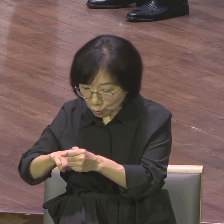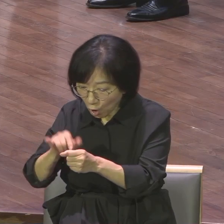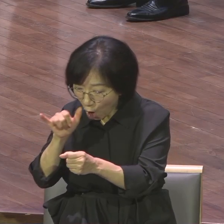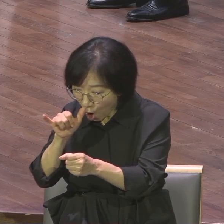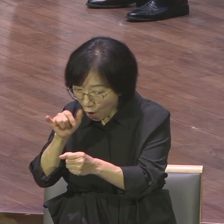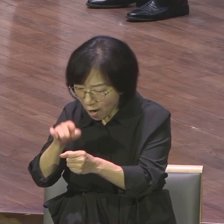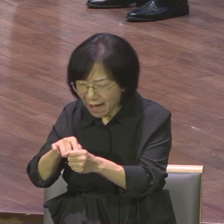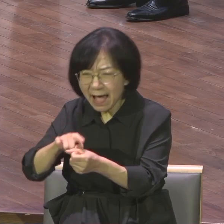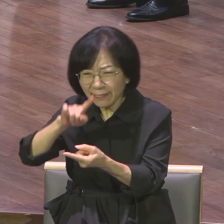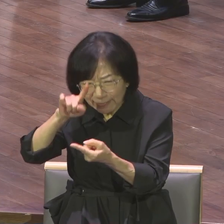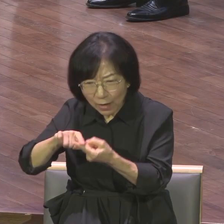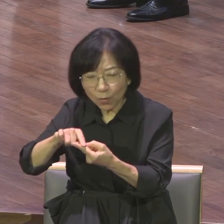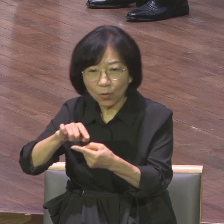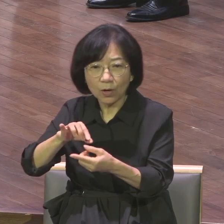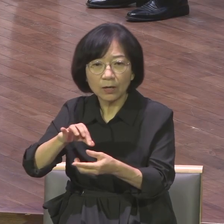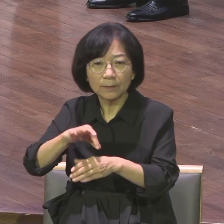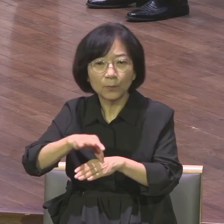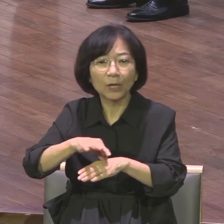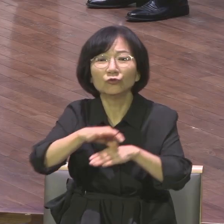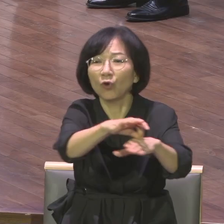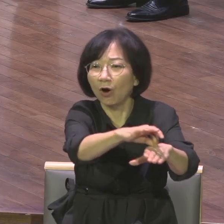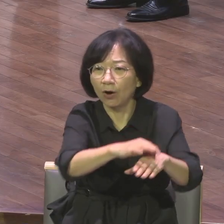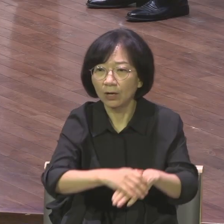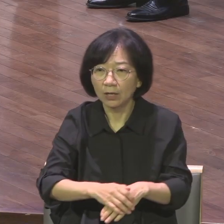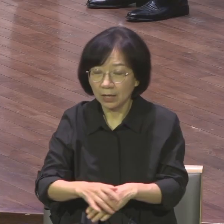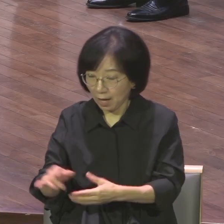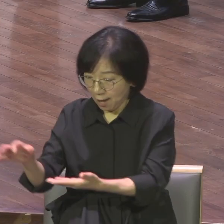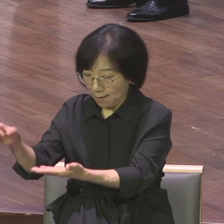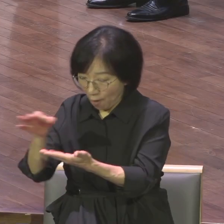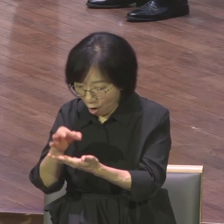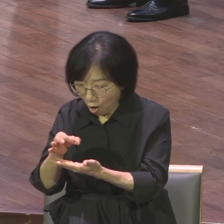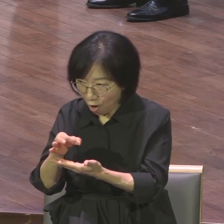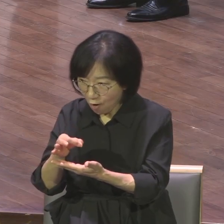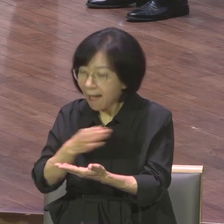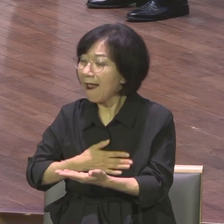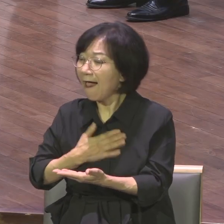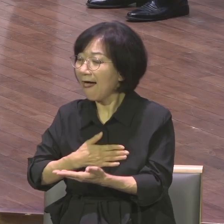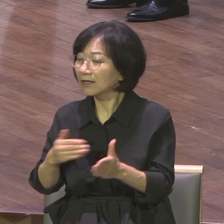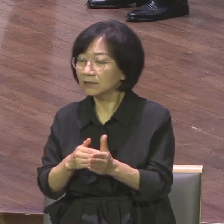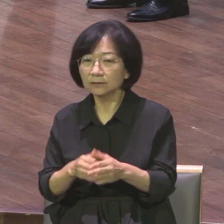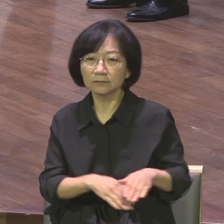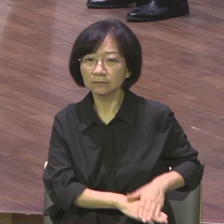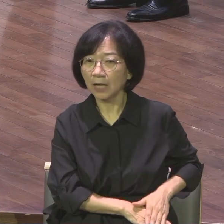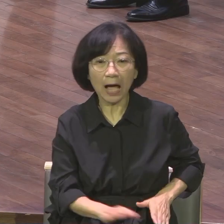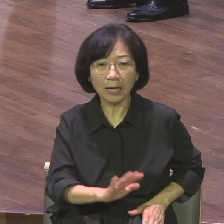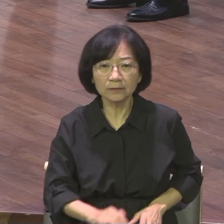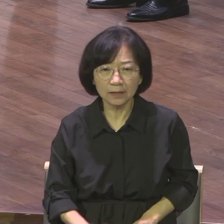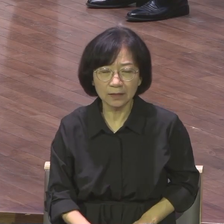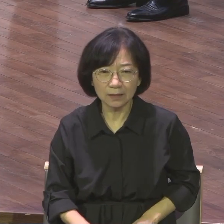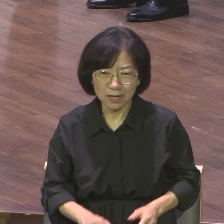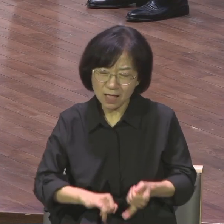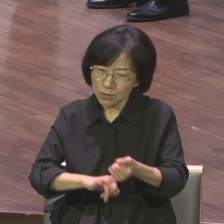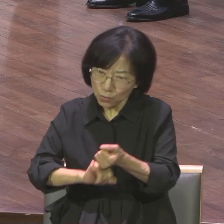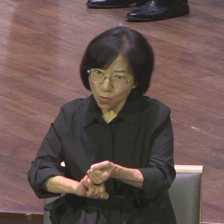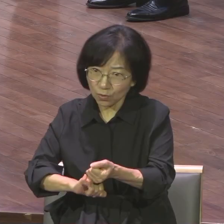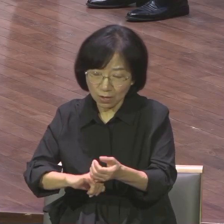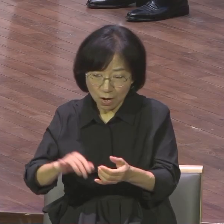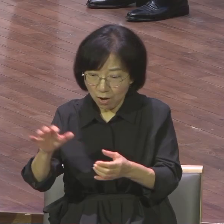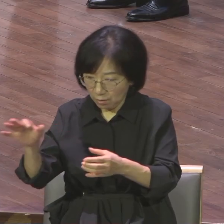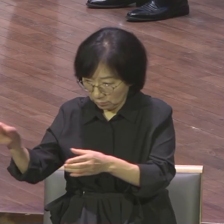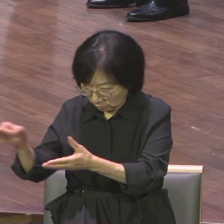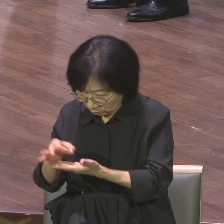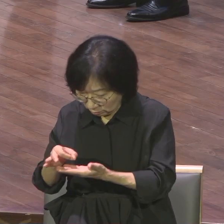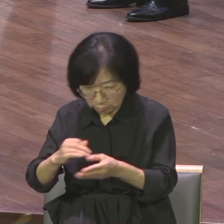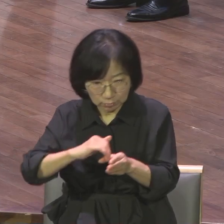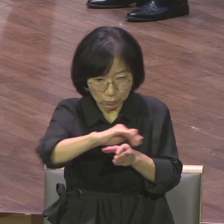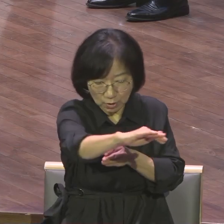그렇게 보낸다 해놓고 무슨 안 보내고 그런 거 아니에요. 확인해 보면 돼요. 그리고 보내고 나서 확인시켜 줄 거니까